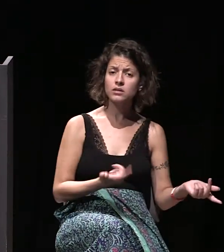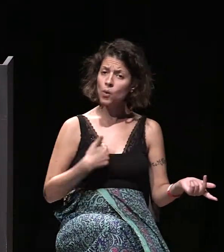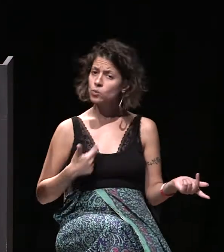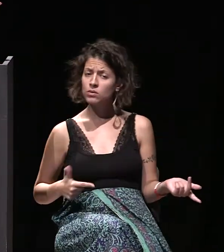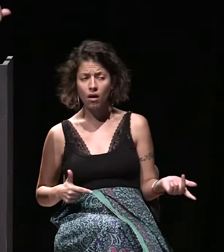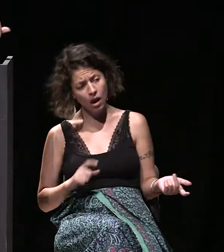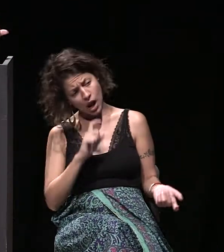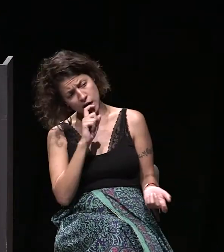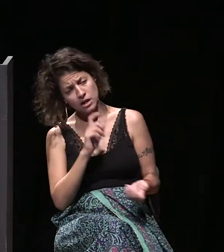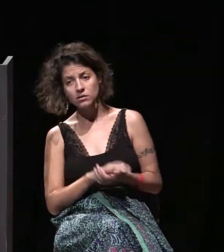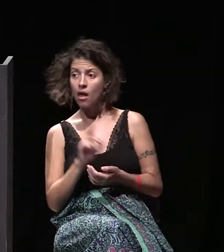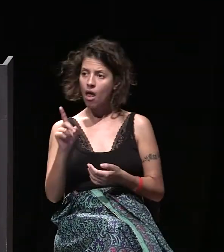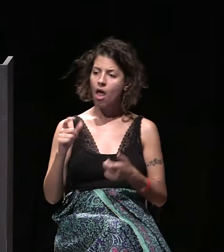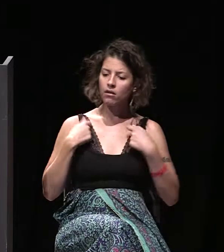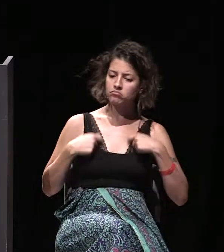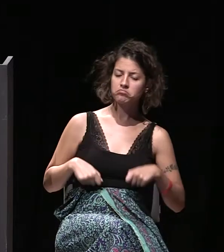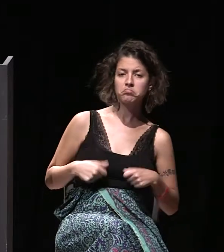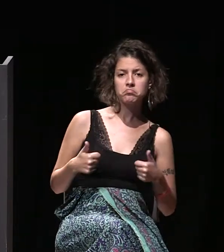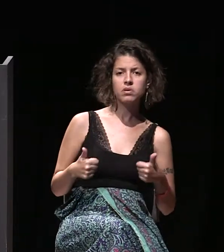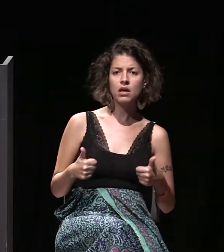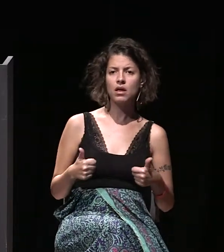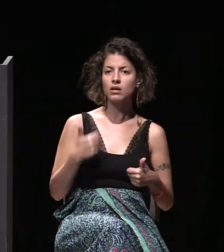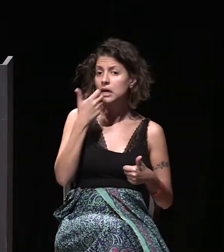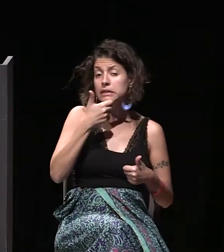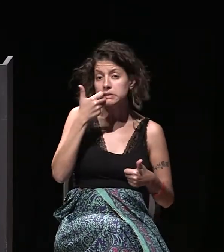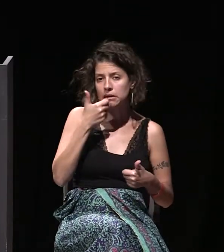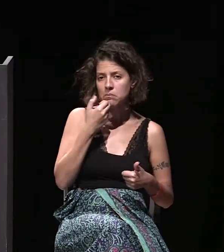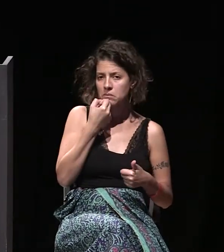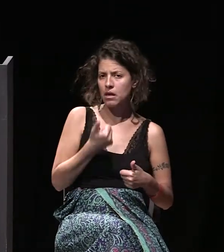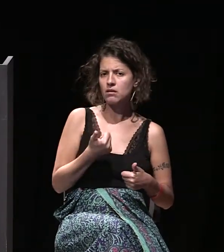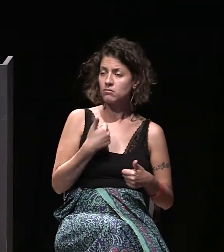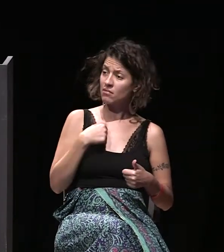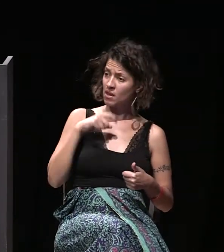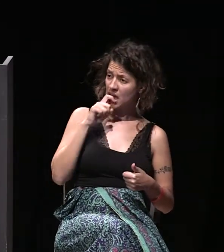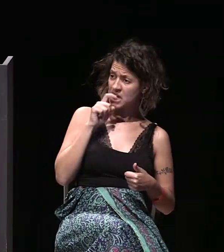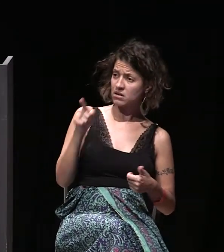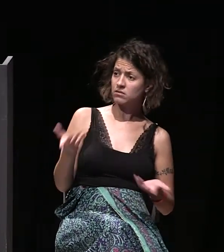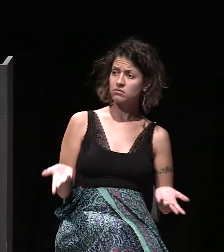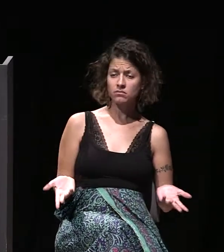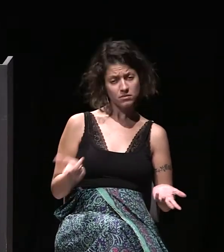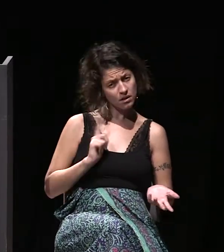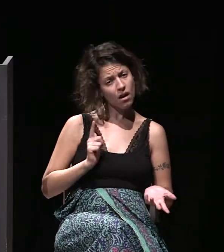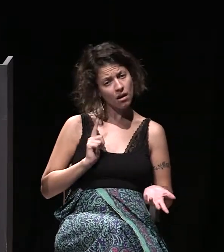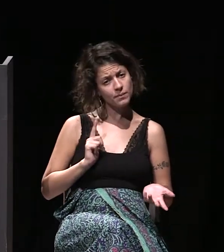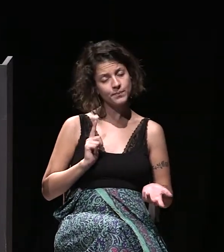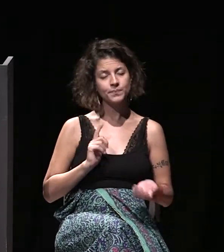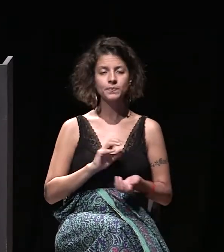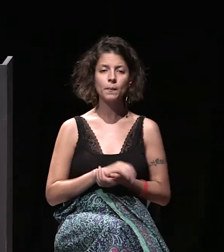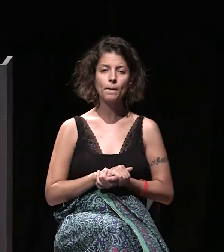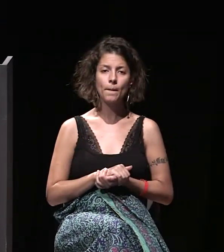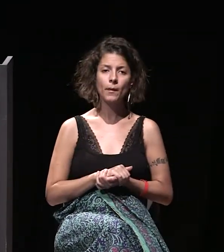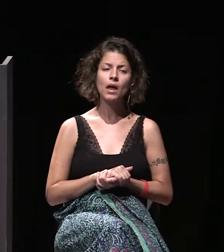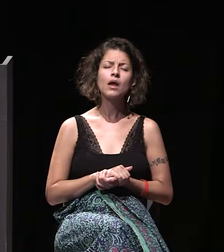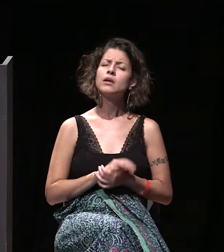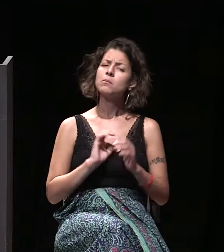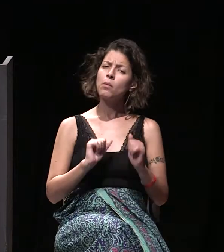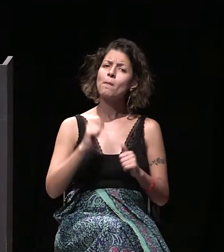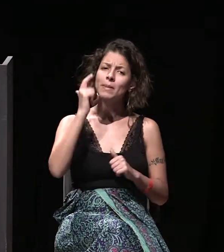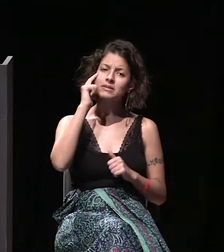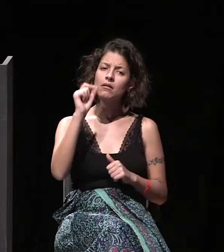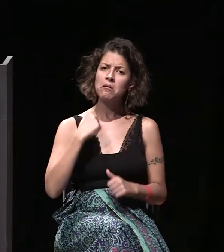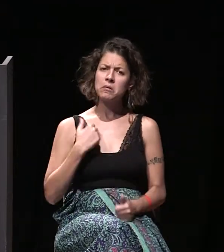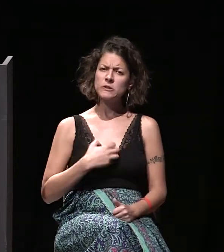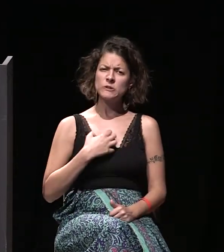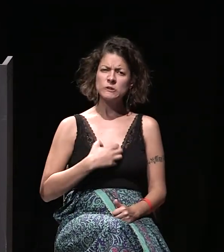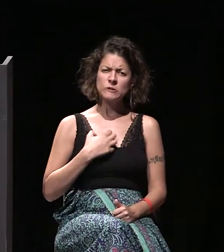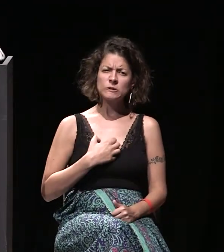dessa pessoa que canta bem. Enfim, então a gente precisa ensinar. Eu tenho raiva, por que eu tenho raiva? O que eu faço